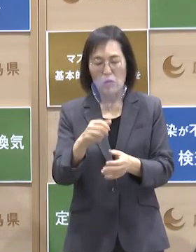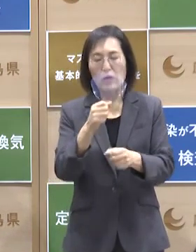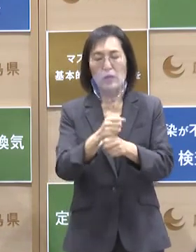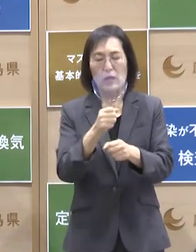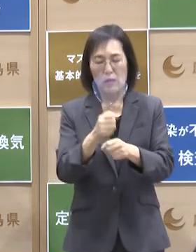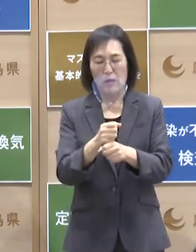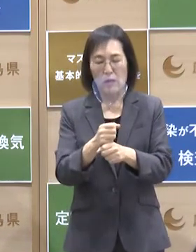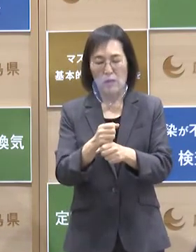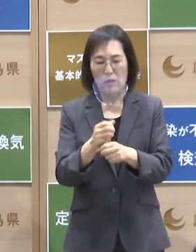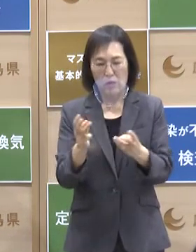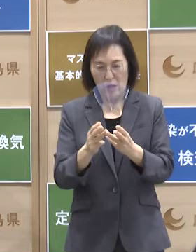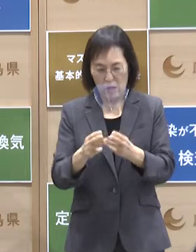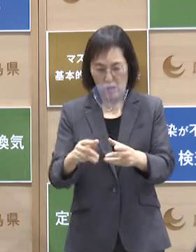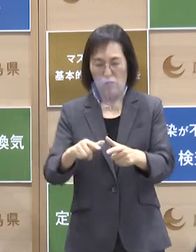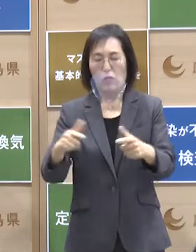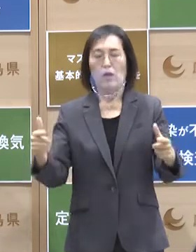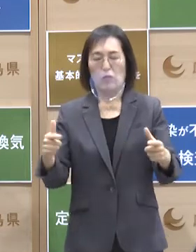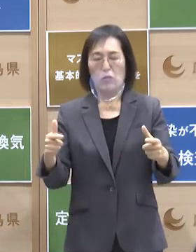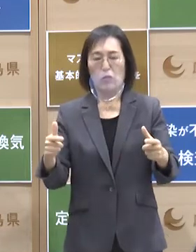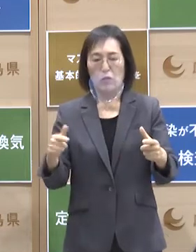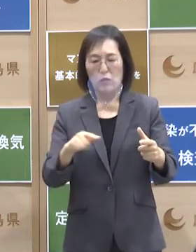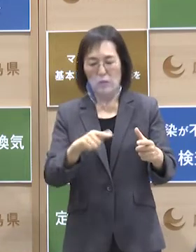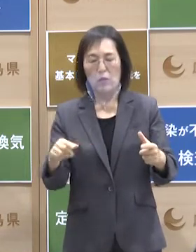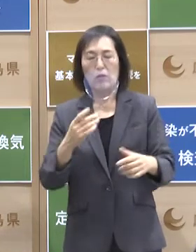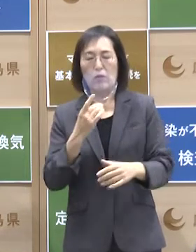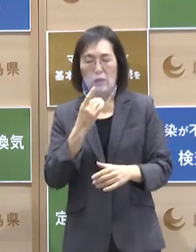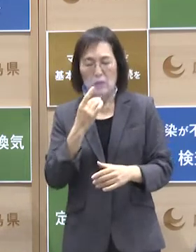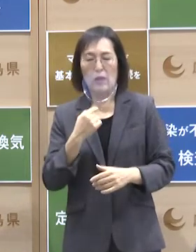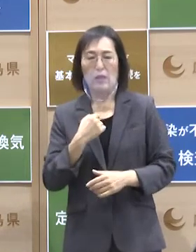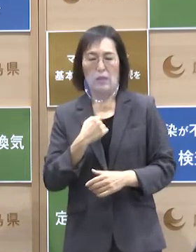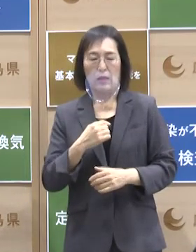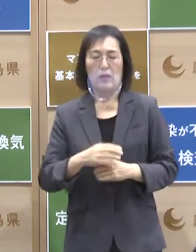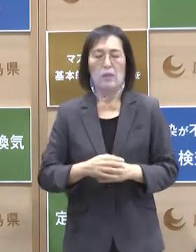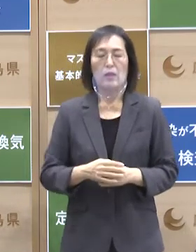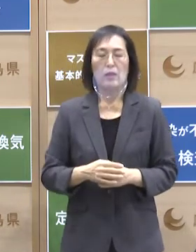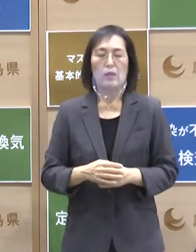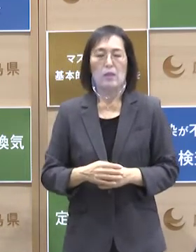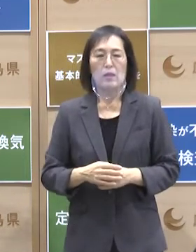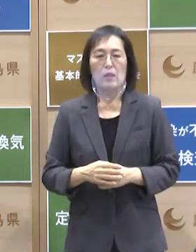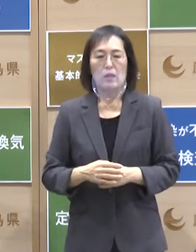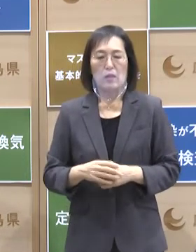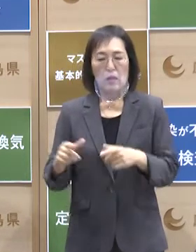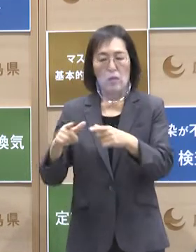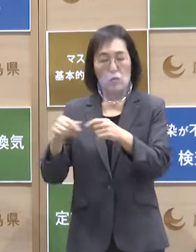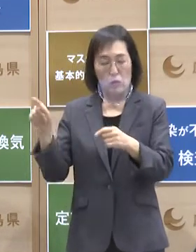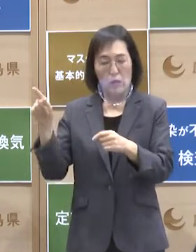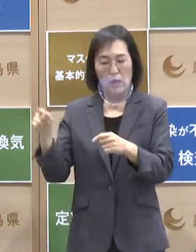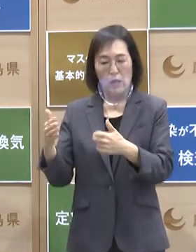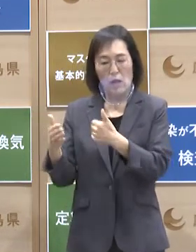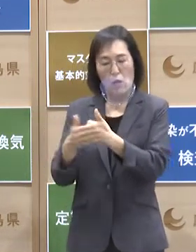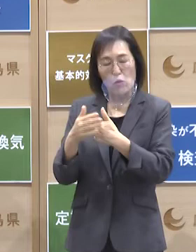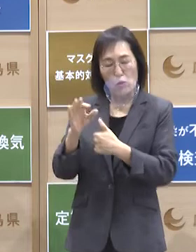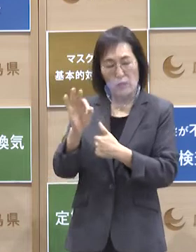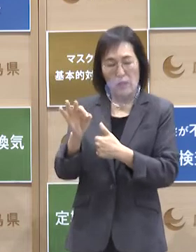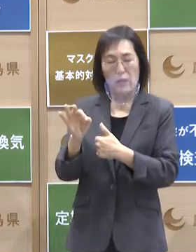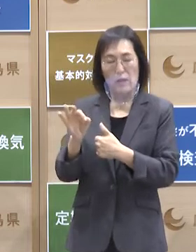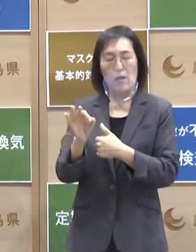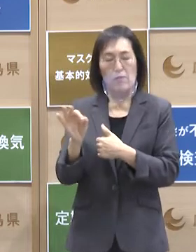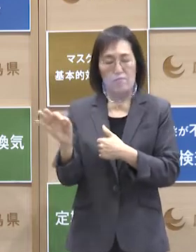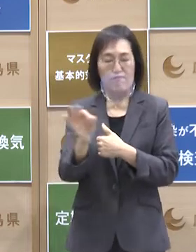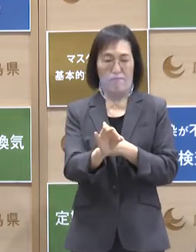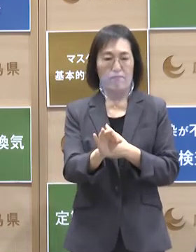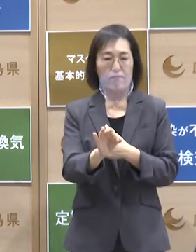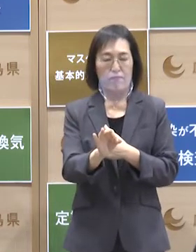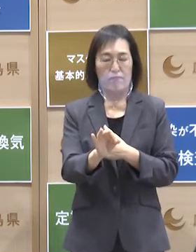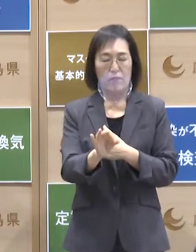大ということが大きく期待されるというところであります。まあ、今回のこの補助金の獲得については、まあ、